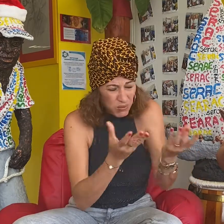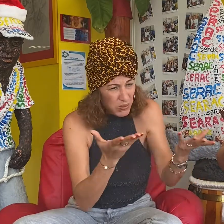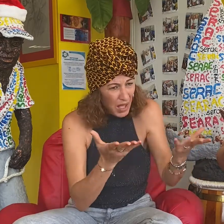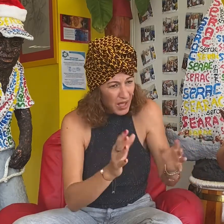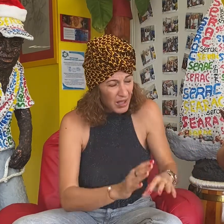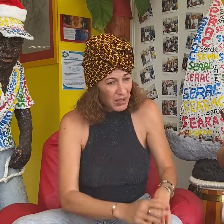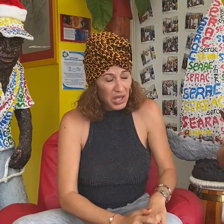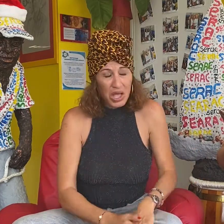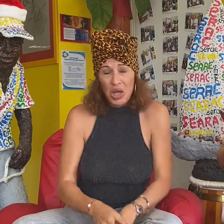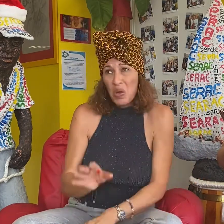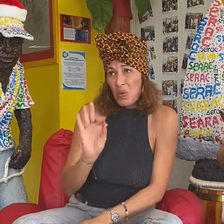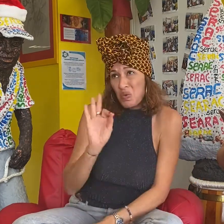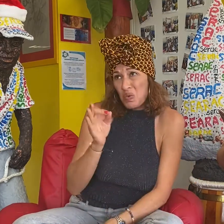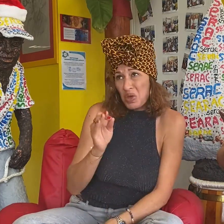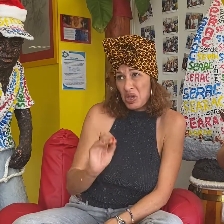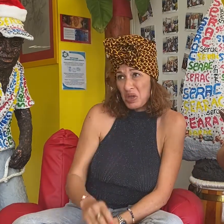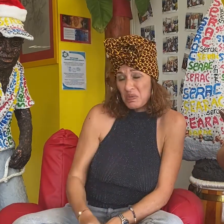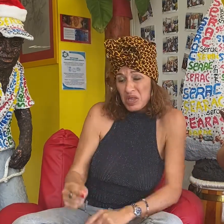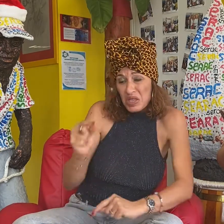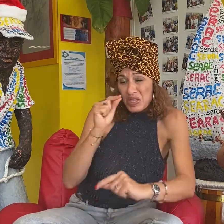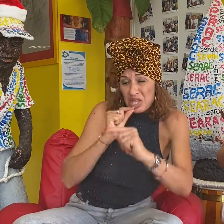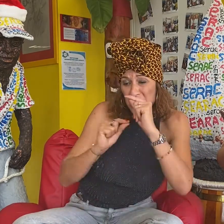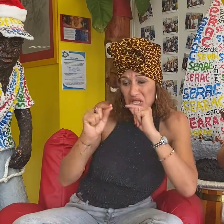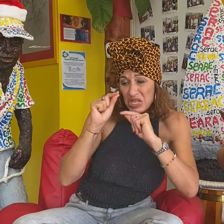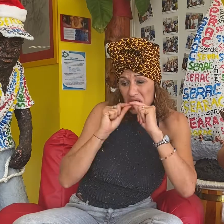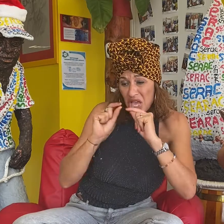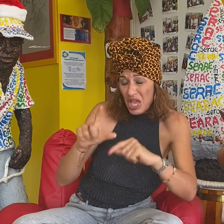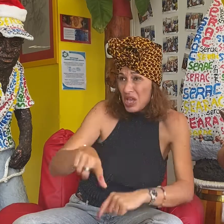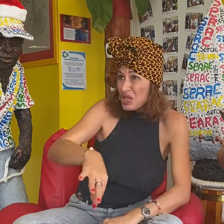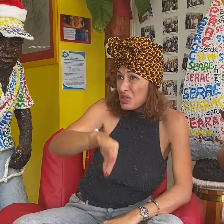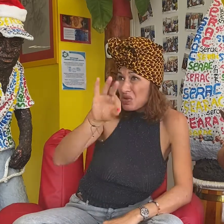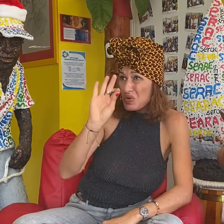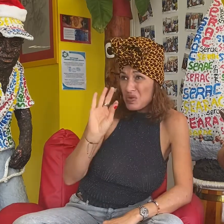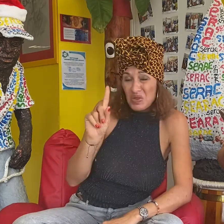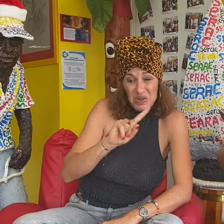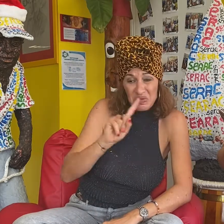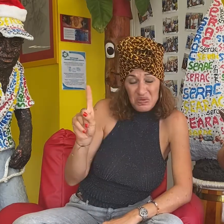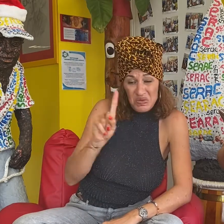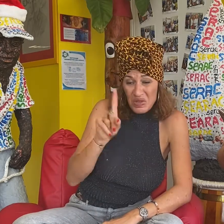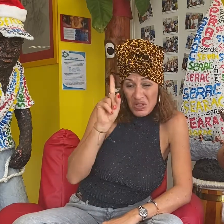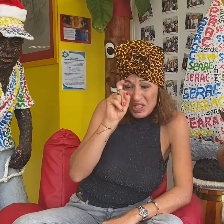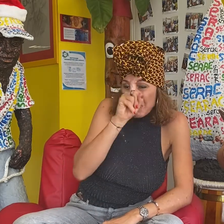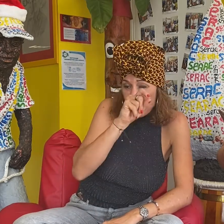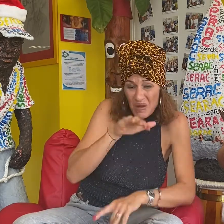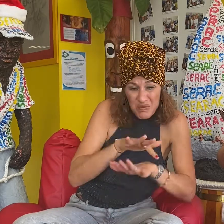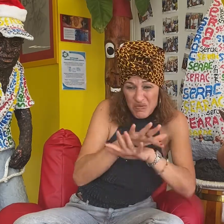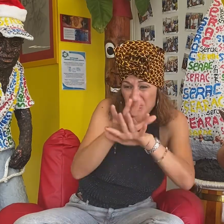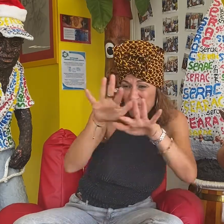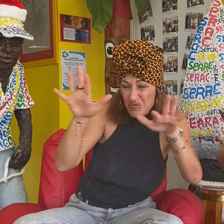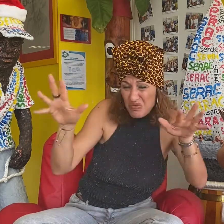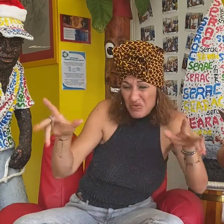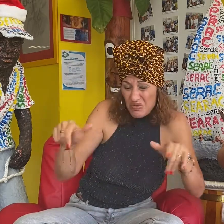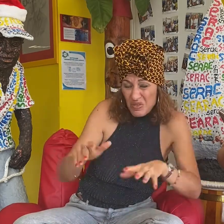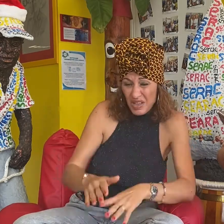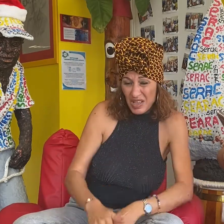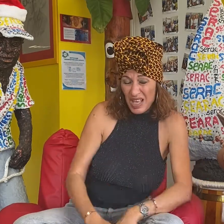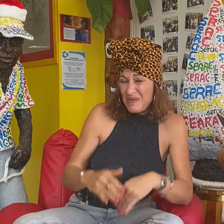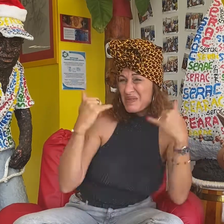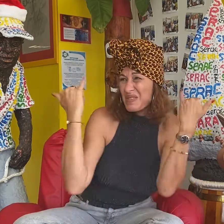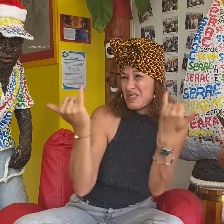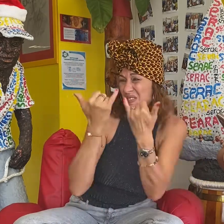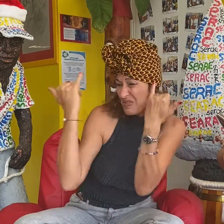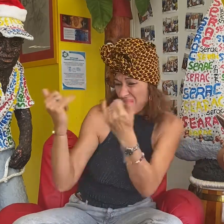Je ne retrouve plus ma dinette. Elle est éparpillée partout dans ma chambre. Oui, mes jouets sont tout